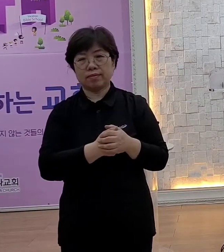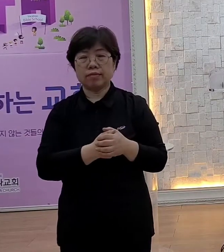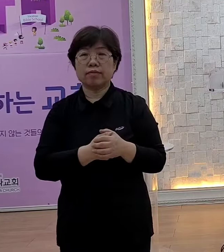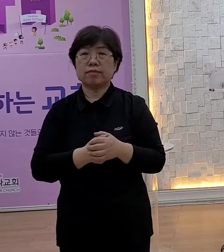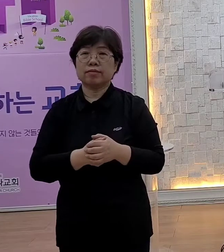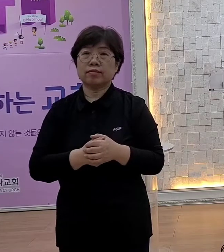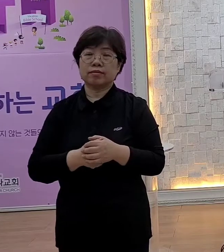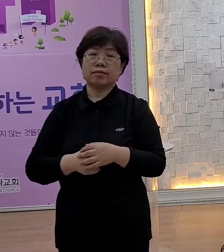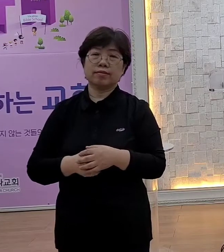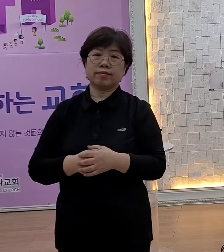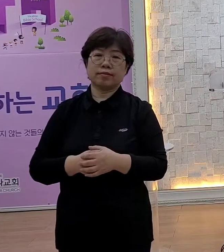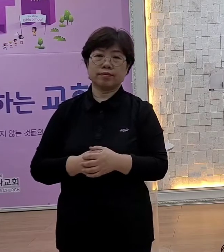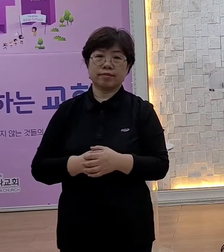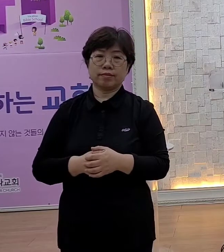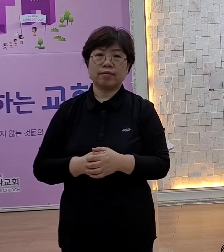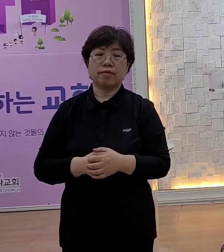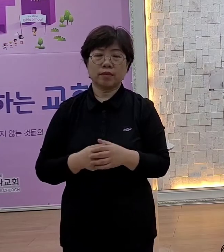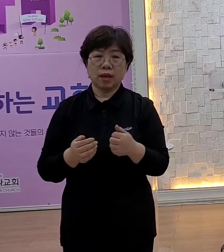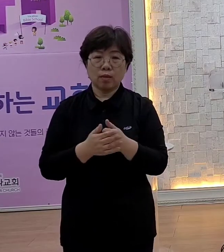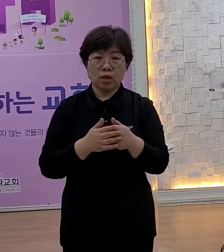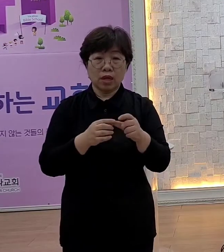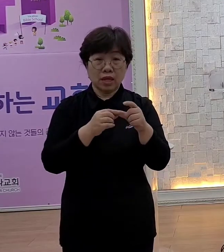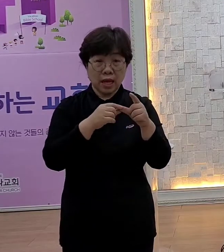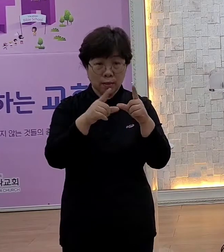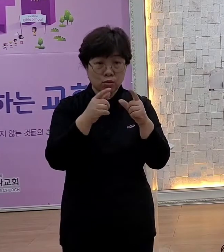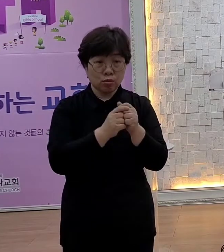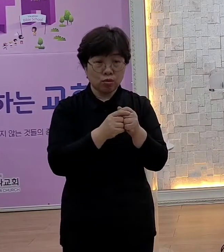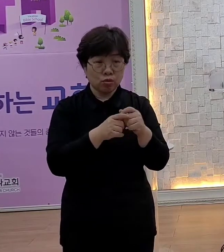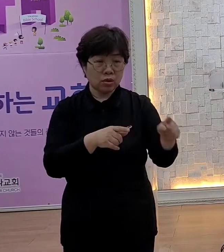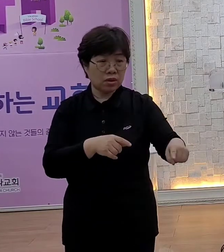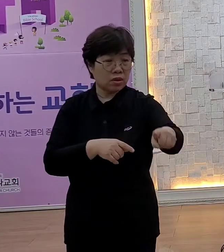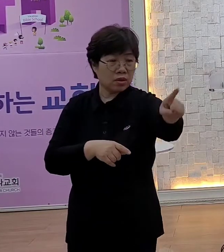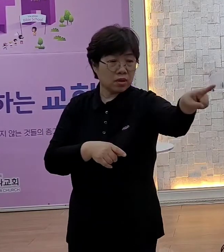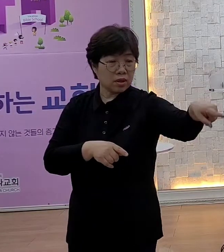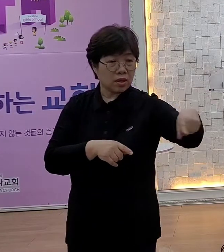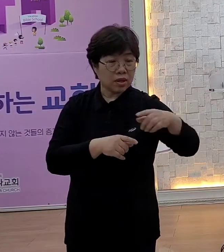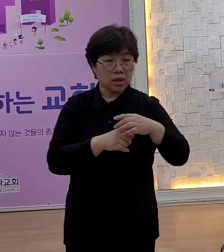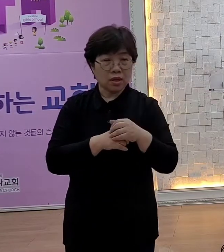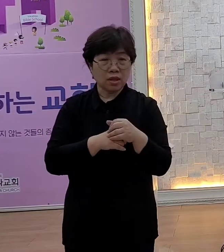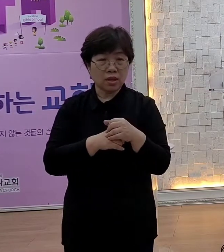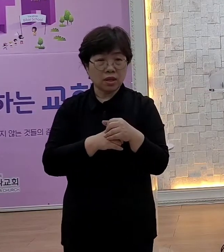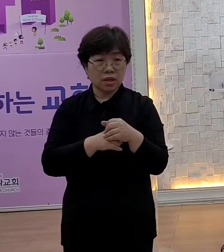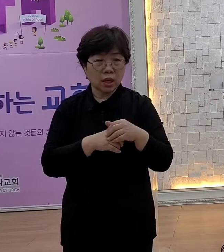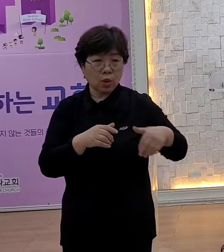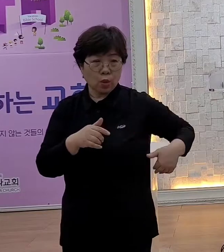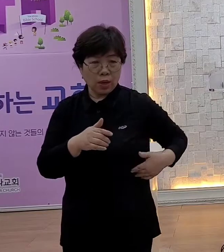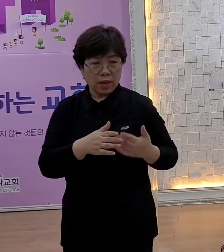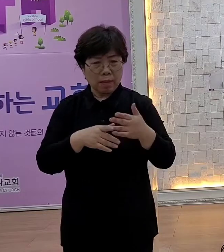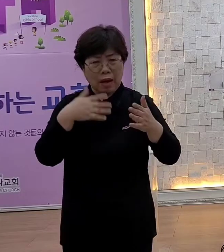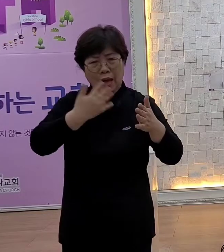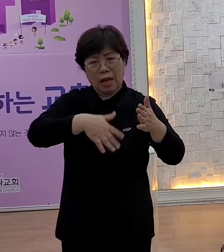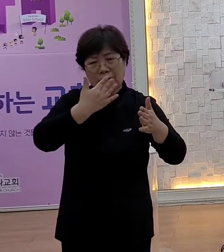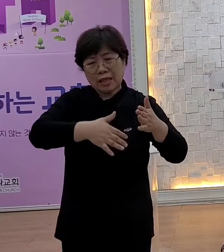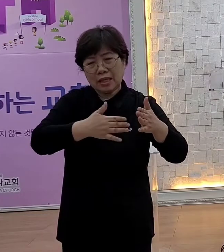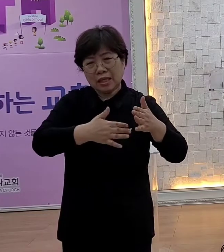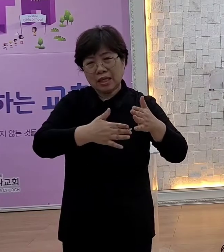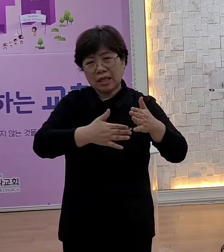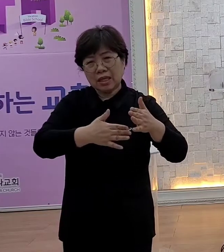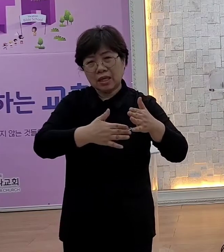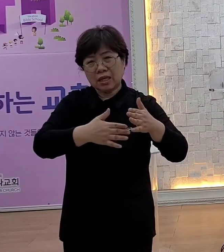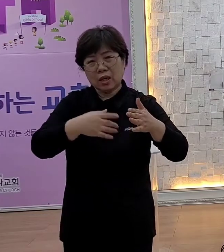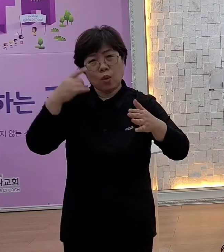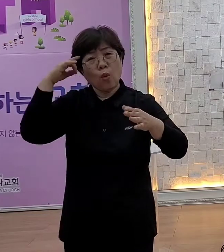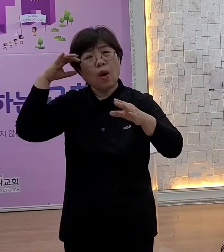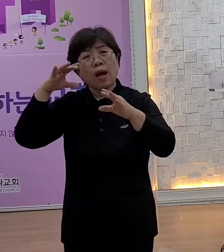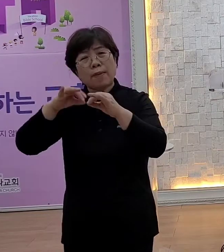주석가들이 뭐라고 지금 주장하냐면 이 니느웨 사람들은 회심하지 못했다라는데